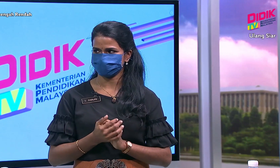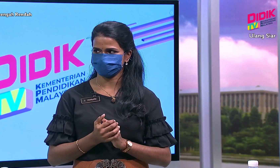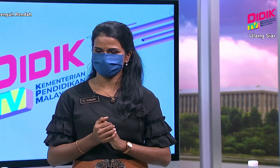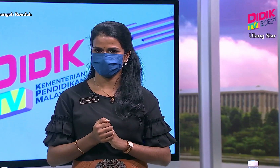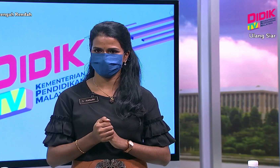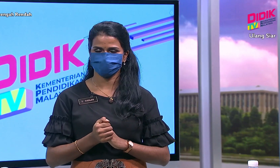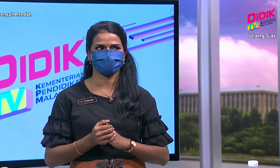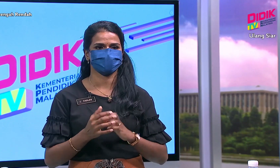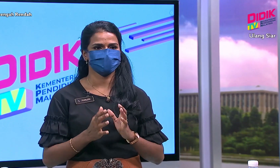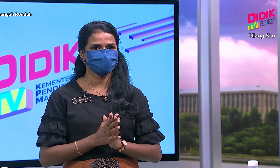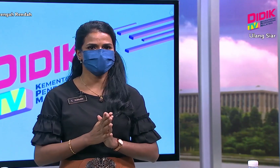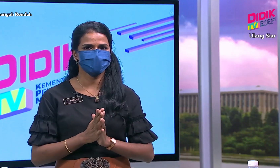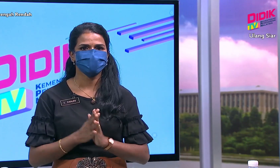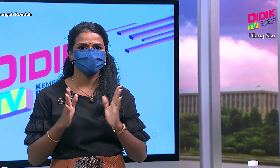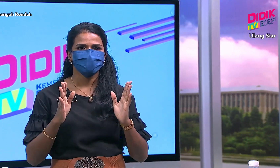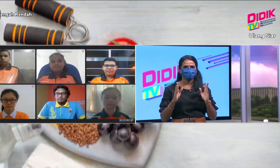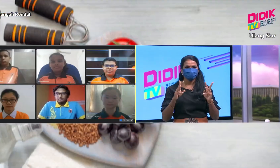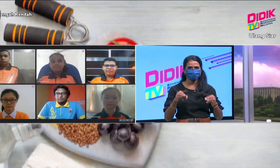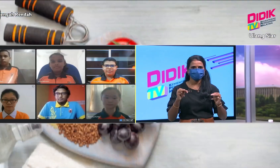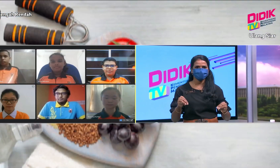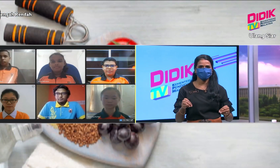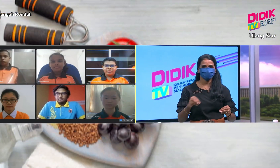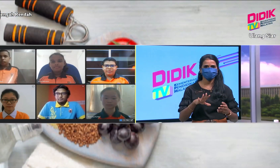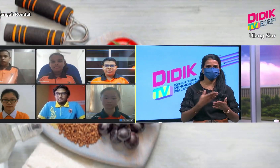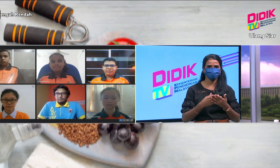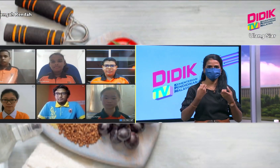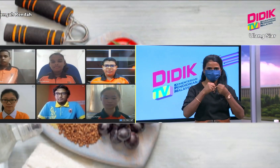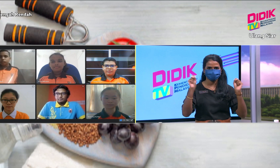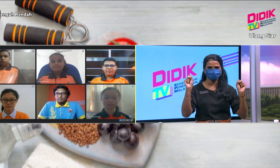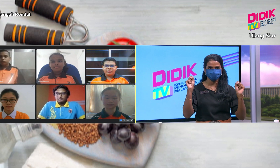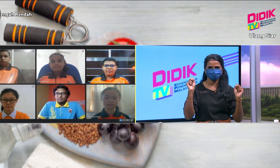boleh tentang cikgu gaya hidup sihat. Okey, murid-murid semua sudah sedia?